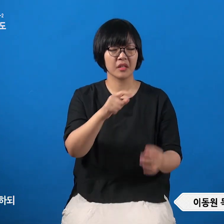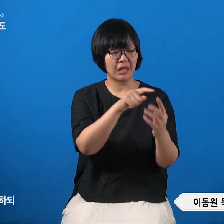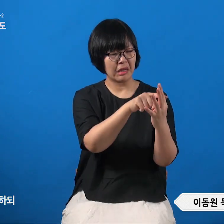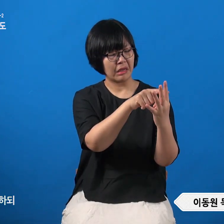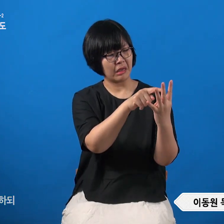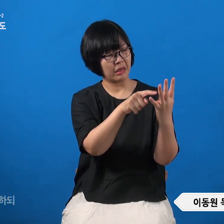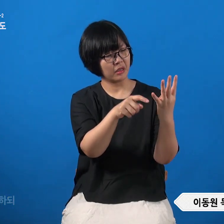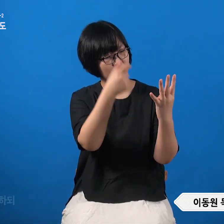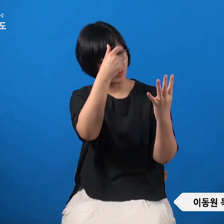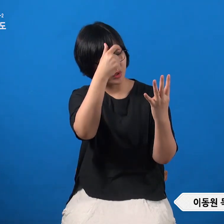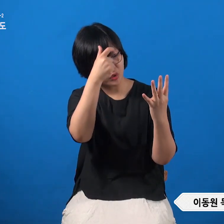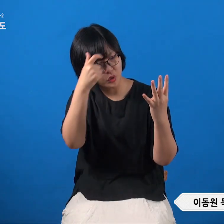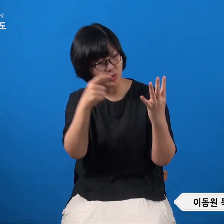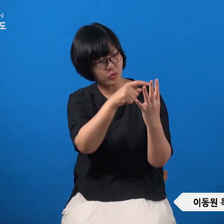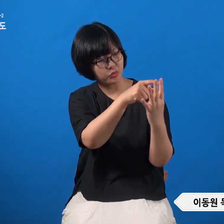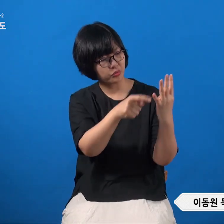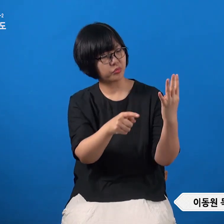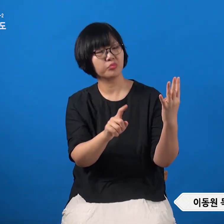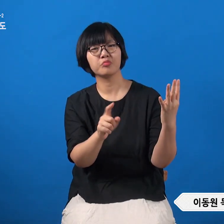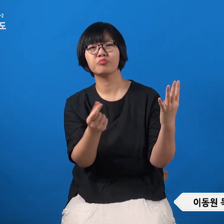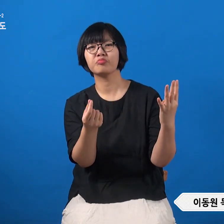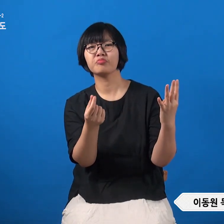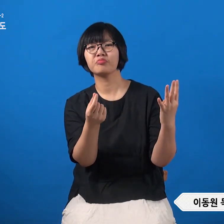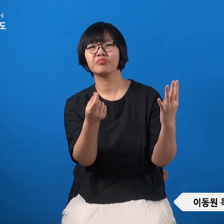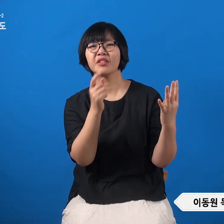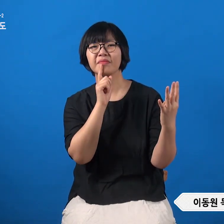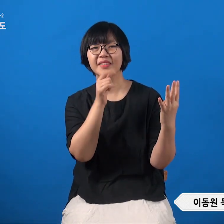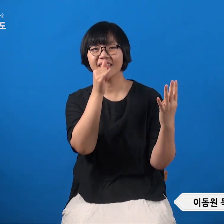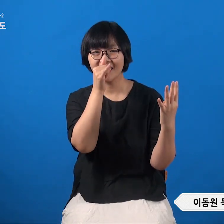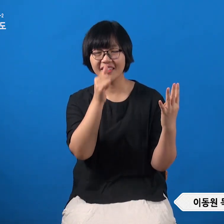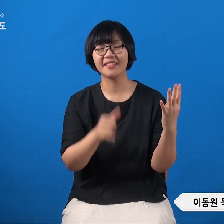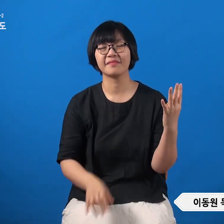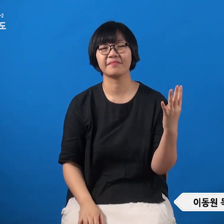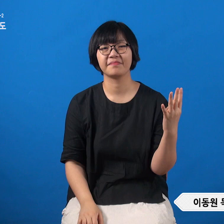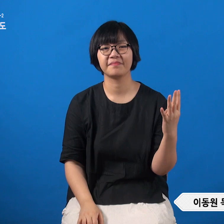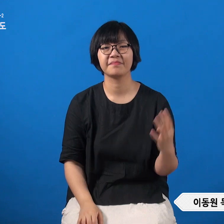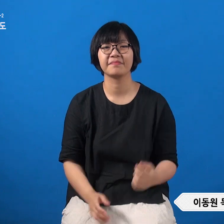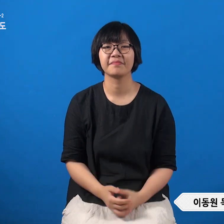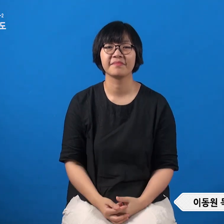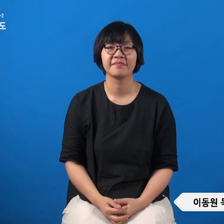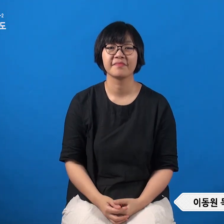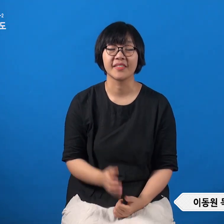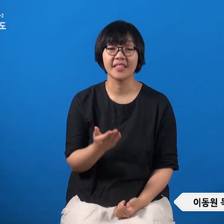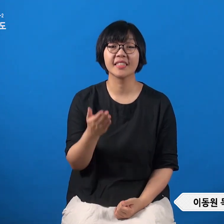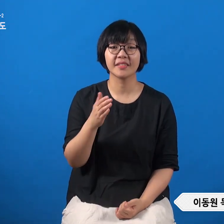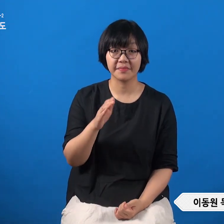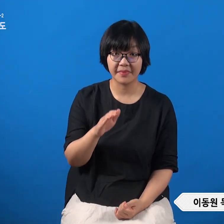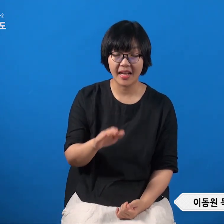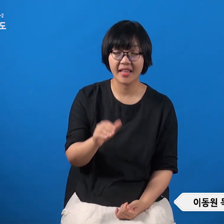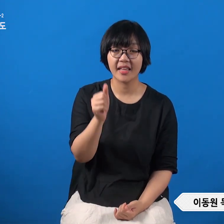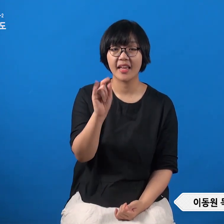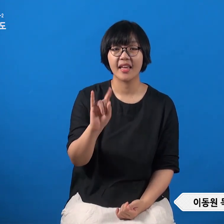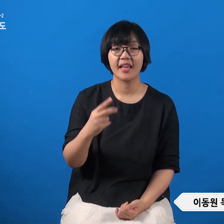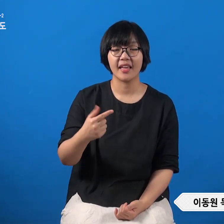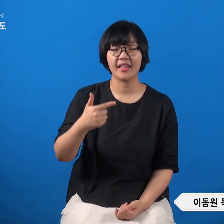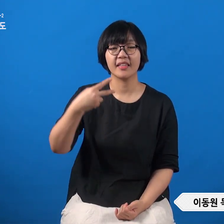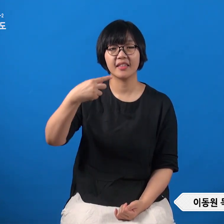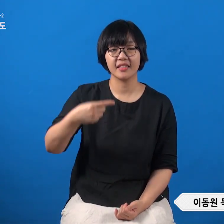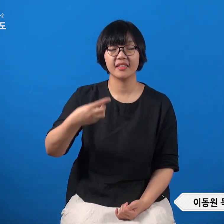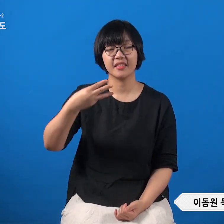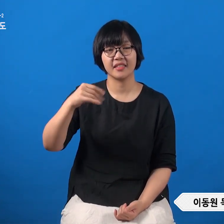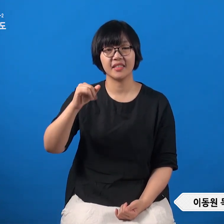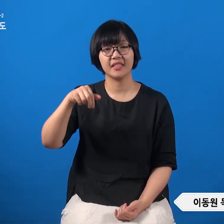강조하기 위해서 여러 가지 단어를 쓴 것이다. 이렇게 해석하는 학자들도 있어요. 하지만 핸드릭슨이라는